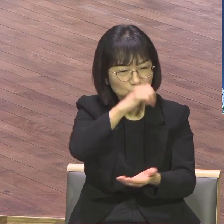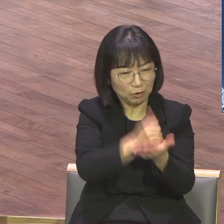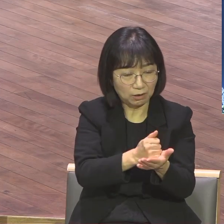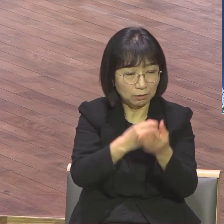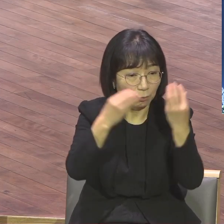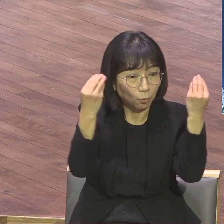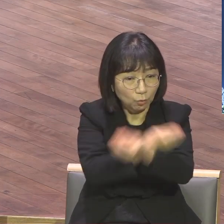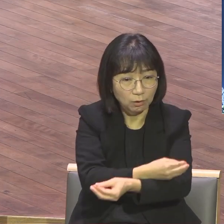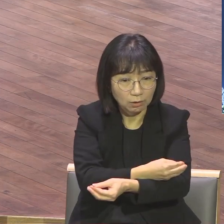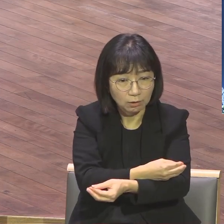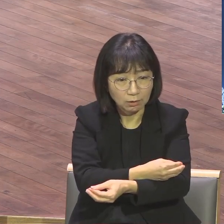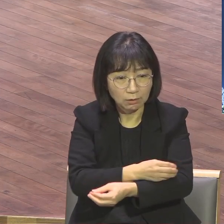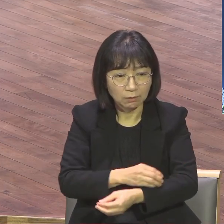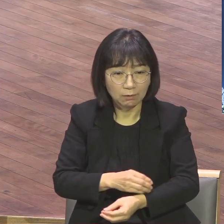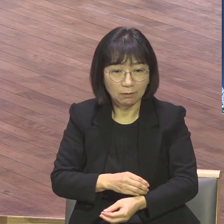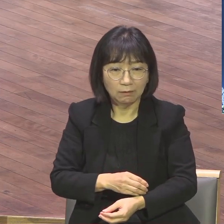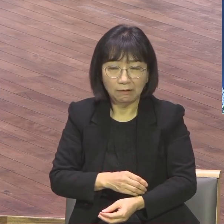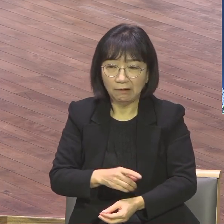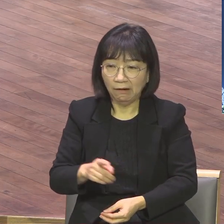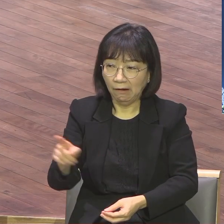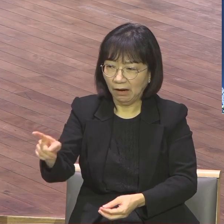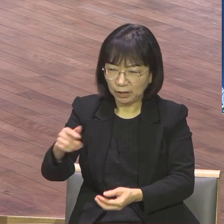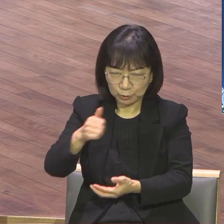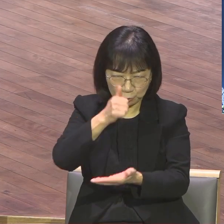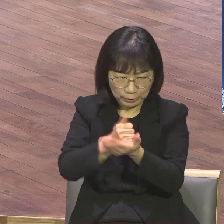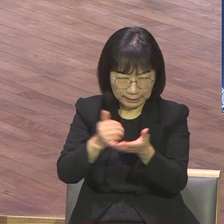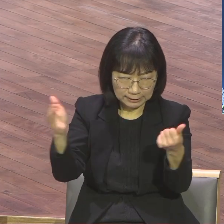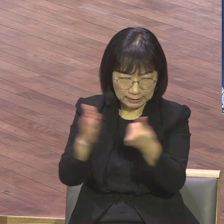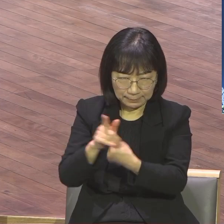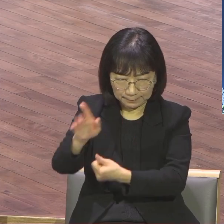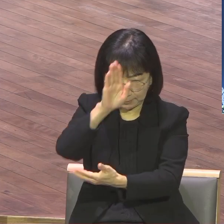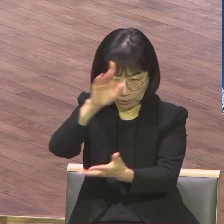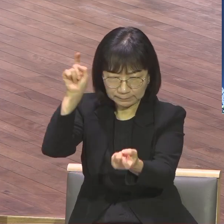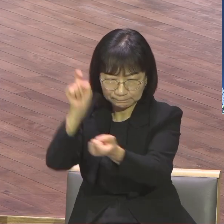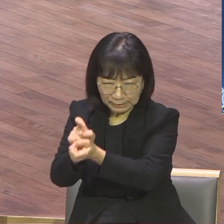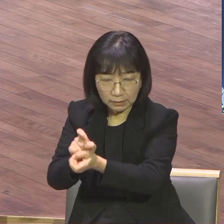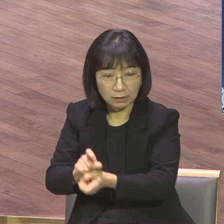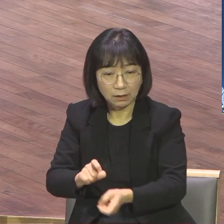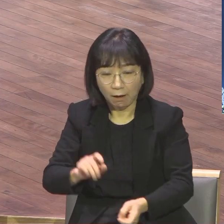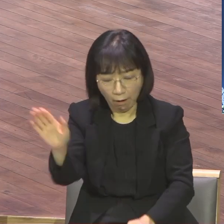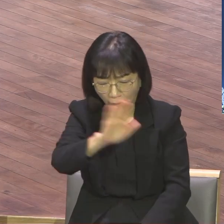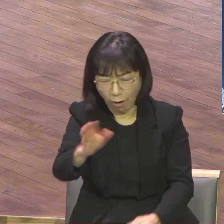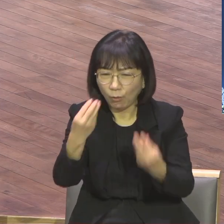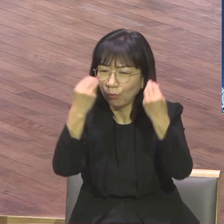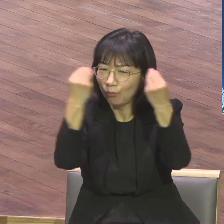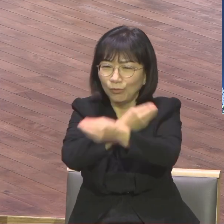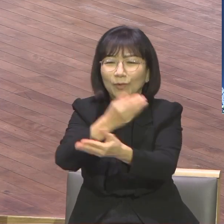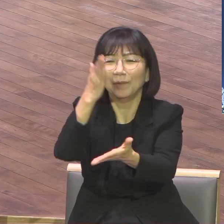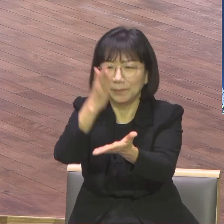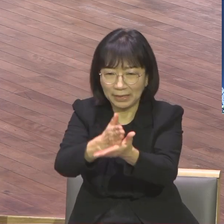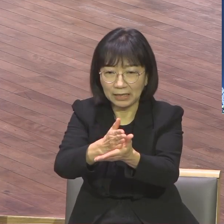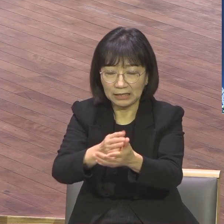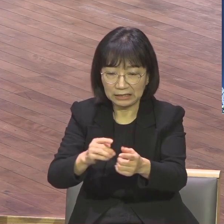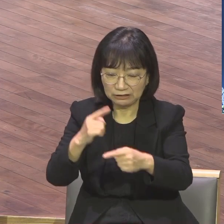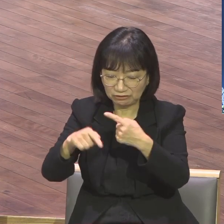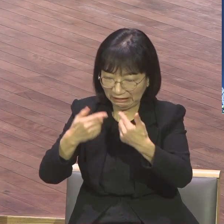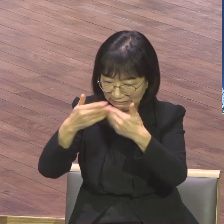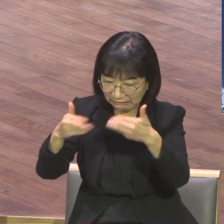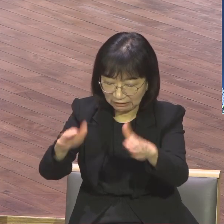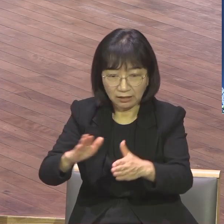많아서 너는 죄 없냐? 죄가 많아서가 아니에요. 말 함부로 하면 안